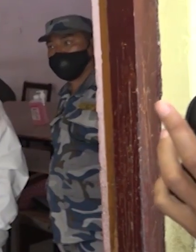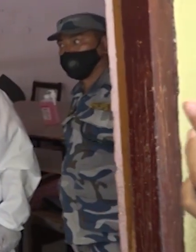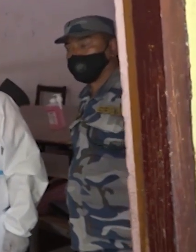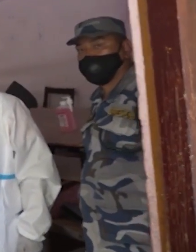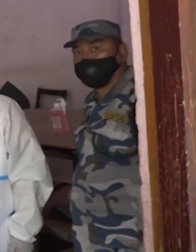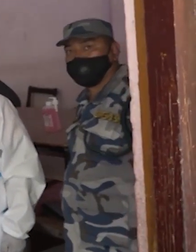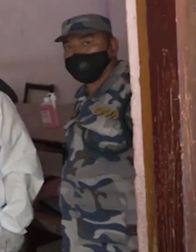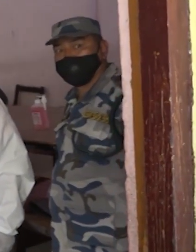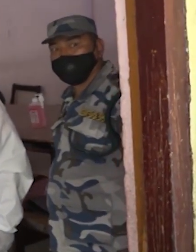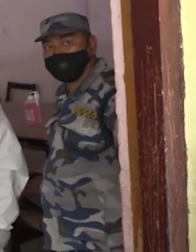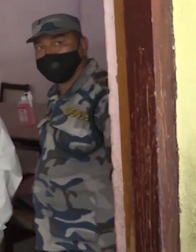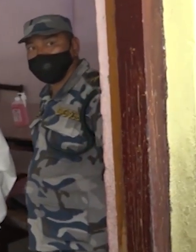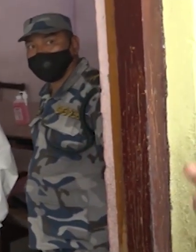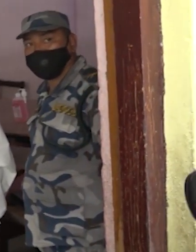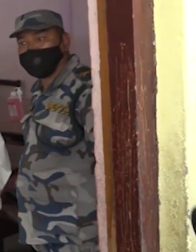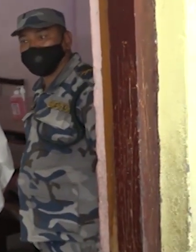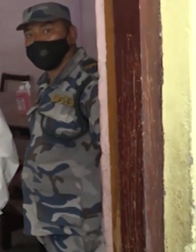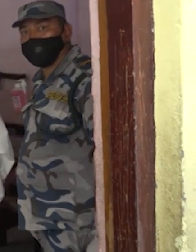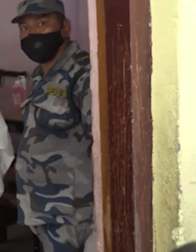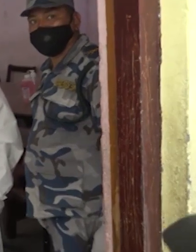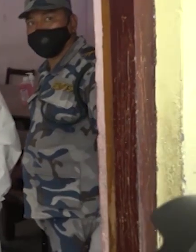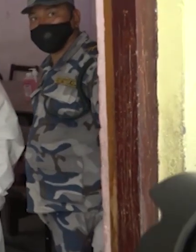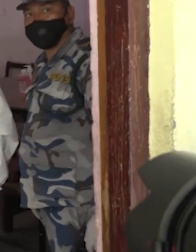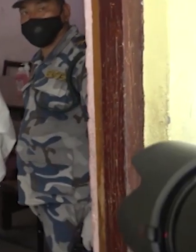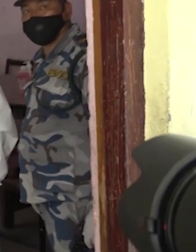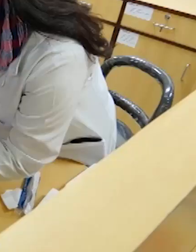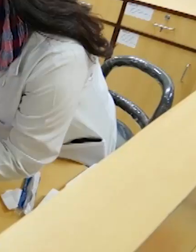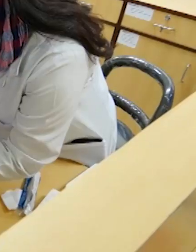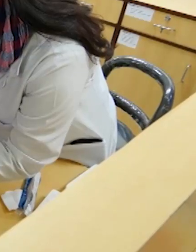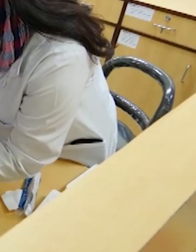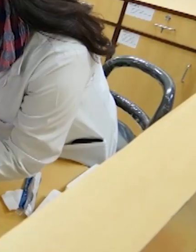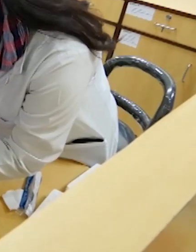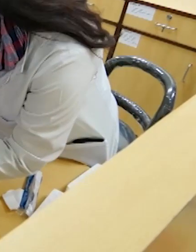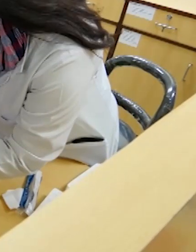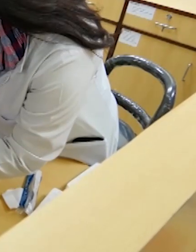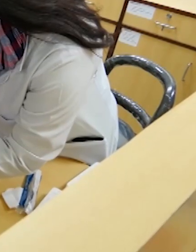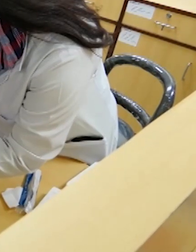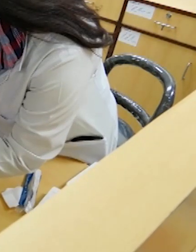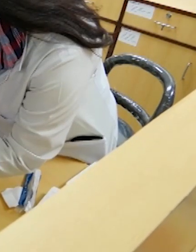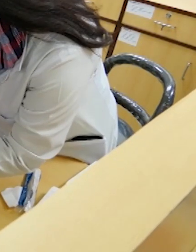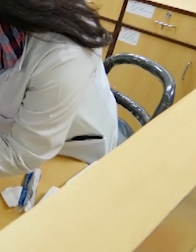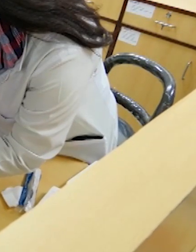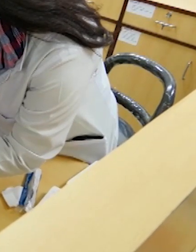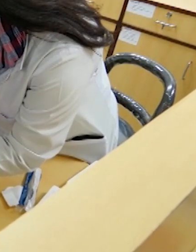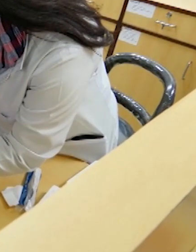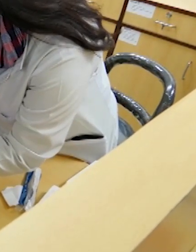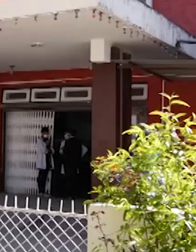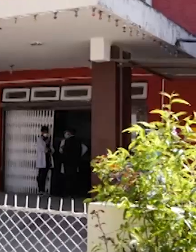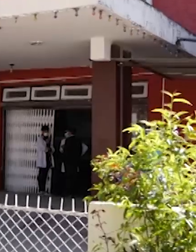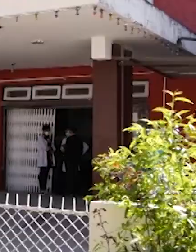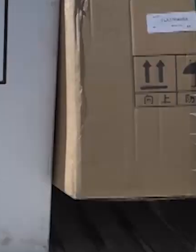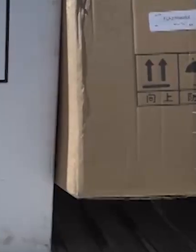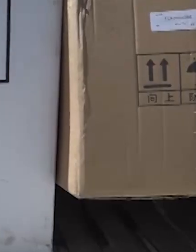रेड जोनमा परेको जनाएको छ। मन्त्रालयले शनिबारसम्म 189 रेड जोनमा रहेको बताएको छ। सगरमाथा